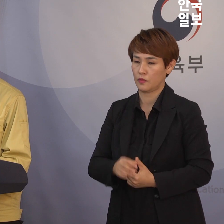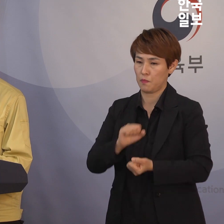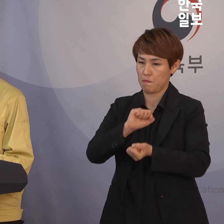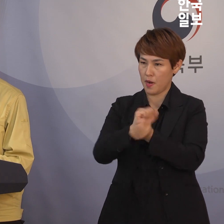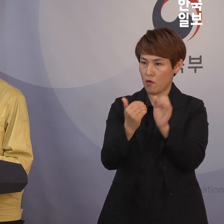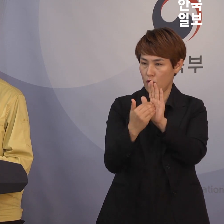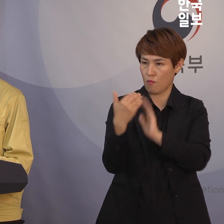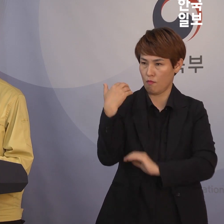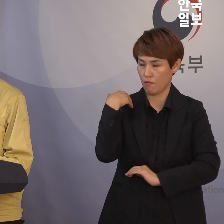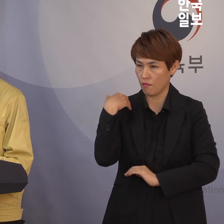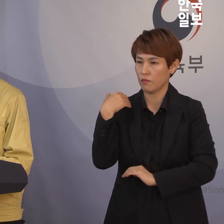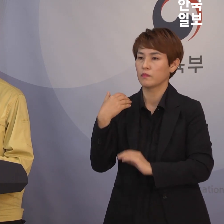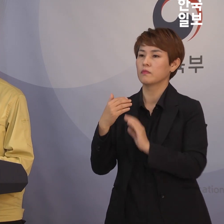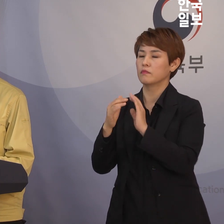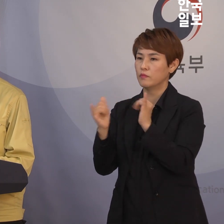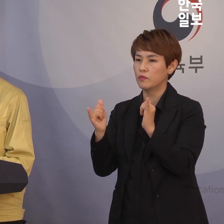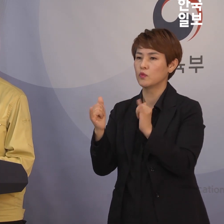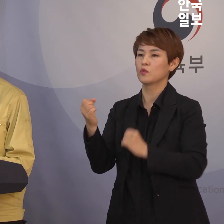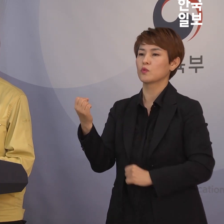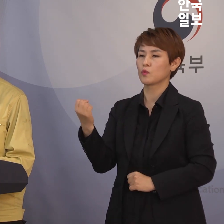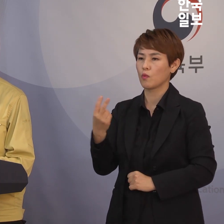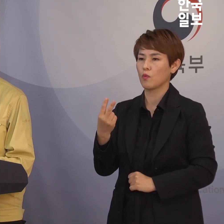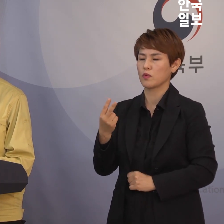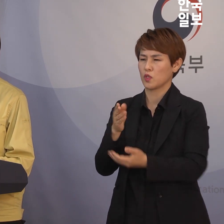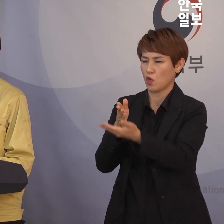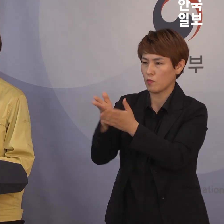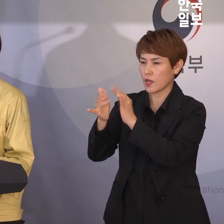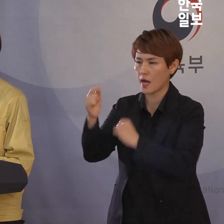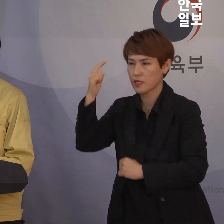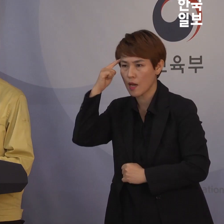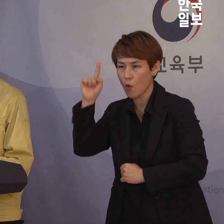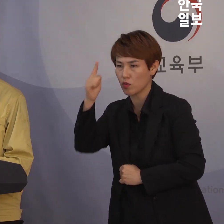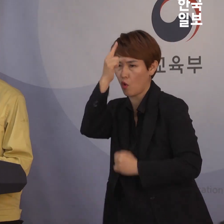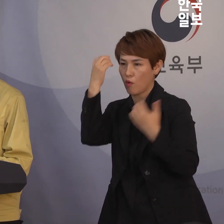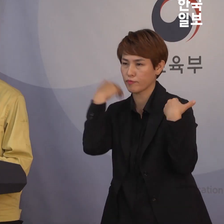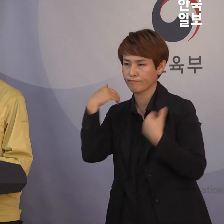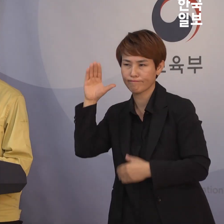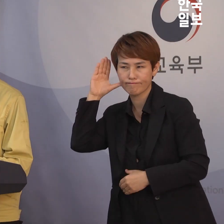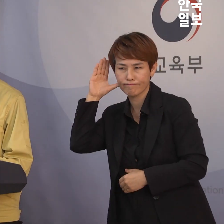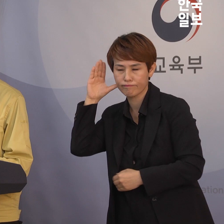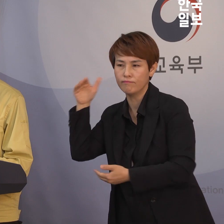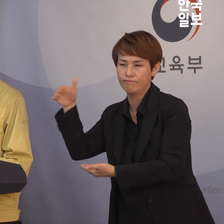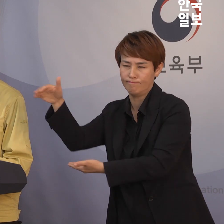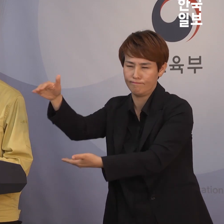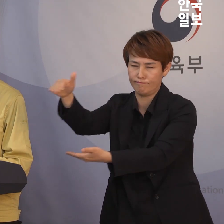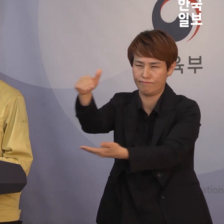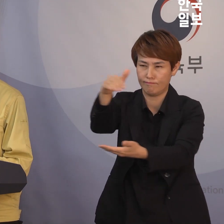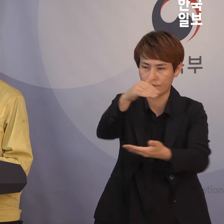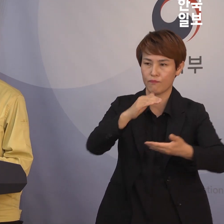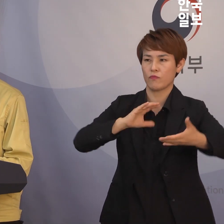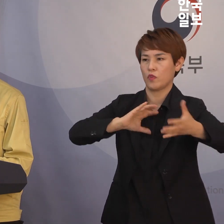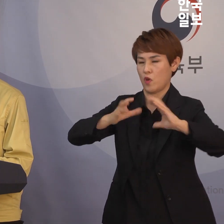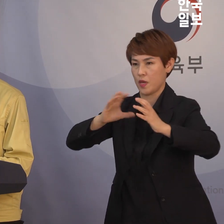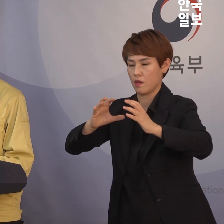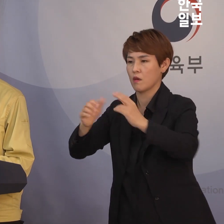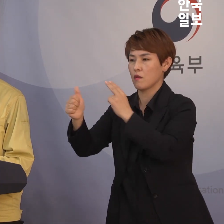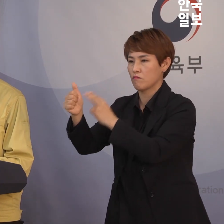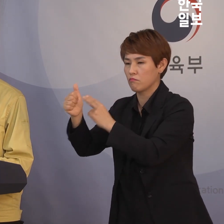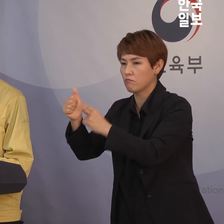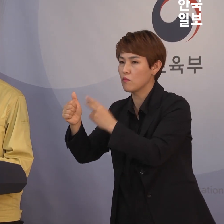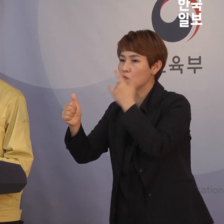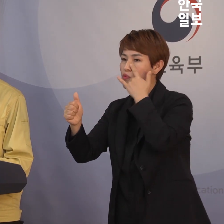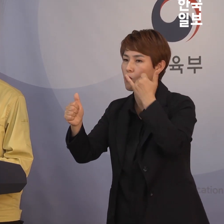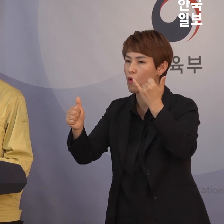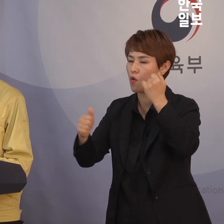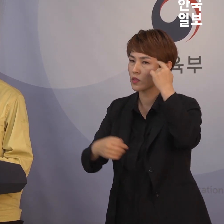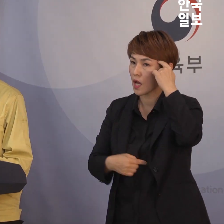방역당국과 감염병 전문가의 의견을 듣고 시도 교육감과의 협의, 그리고 교사와 학부모의